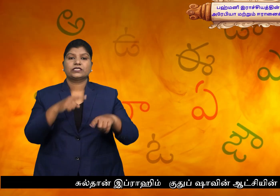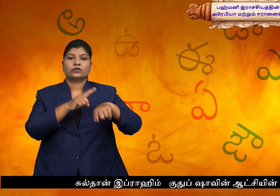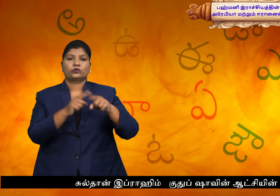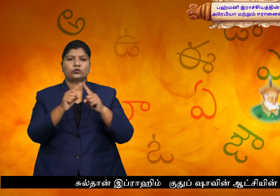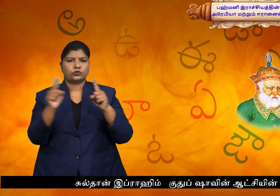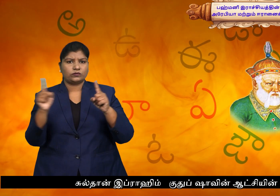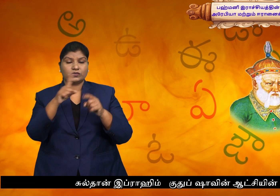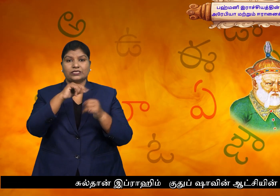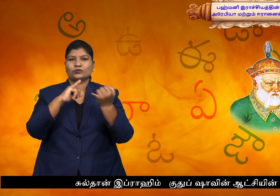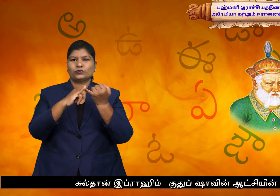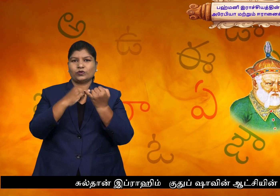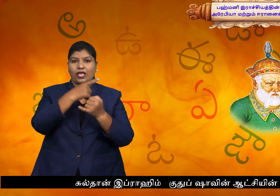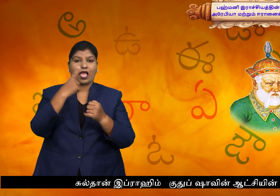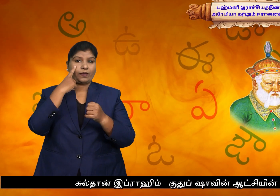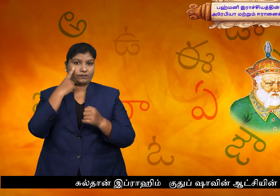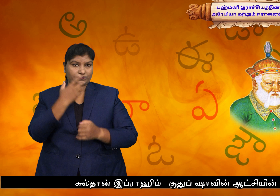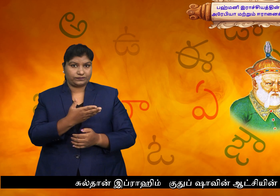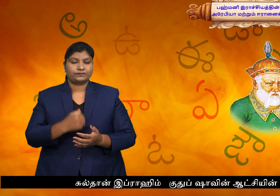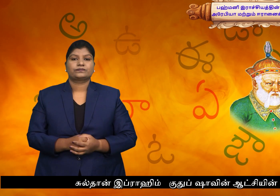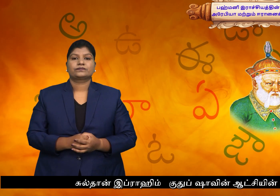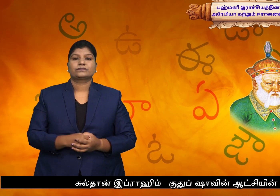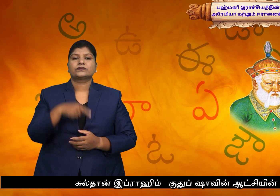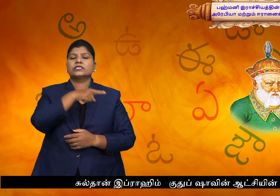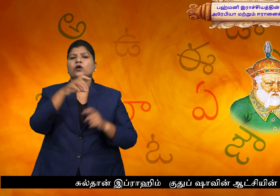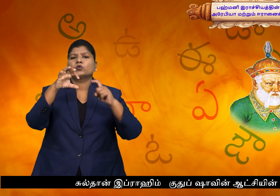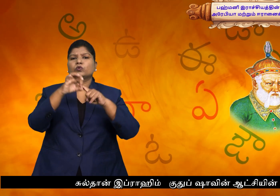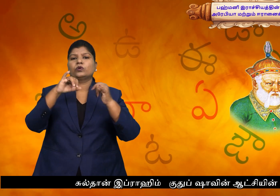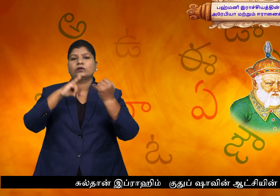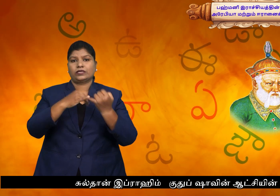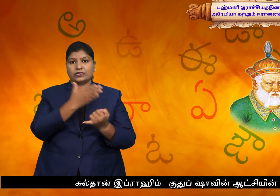சுல்தான் இப்ராஹிம் குதுப் ஷாவின் ஆட்சியின் போது